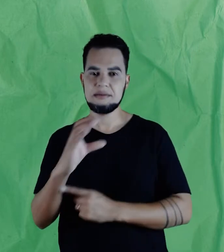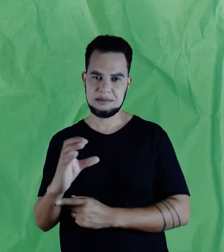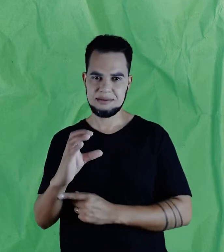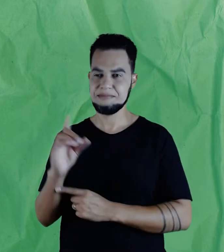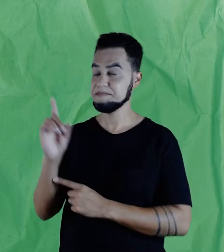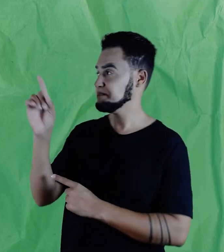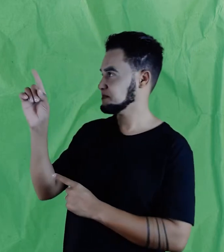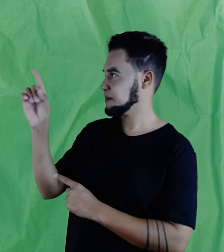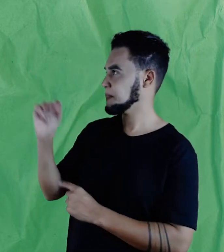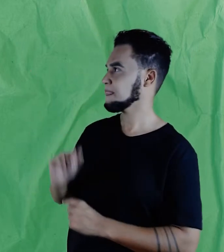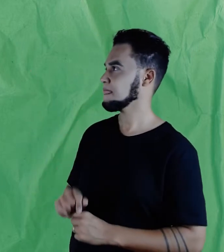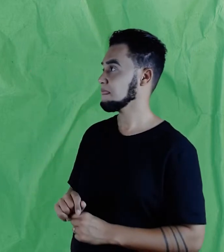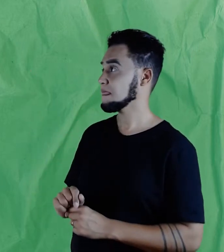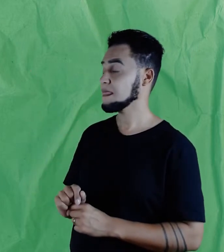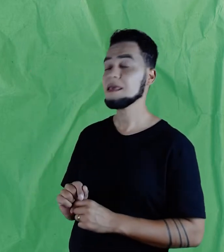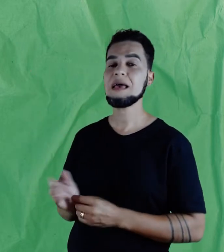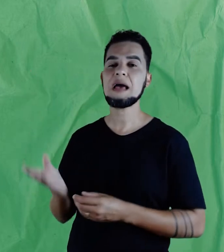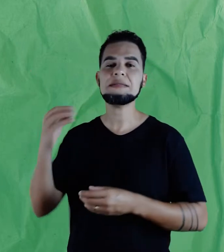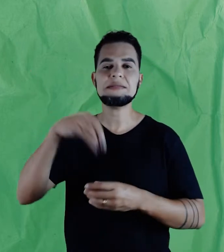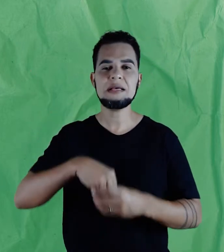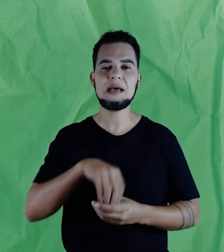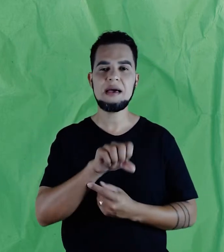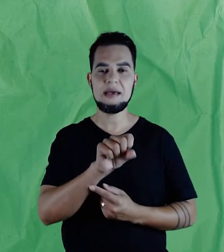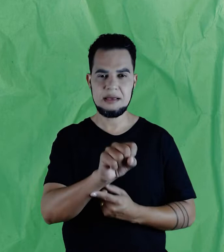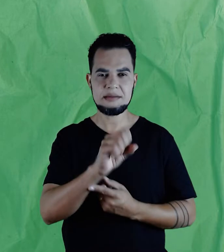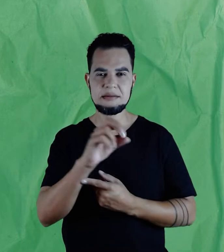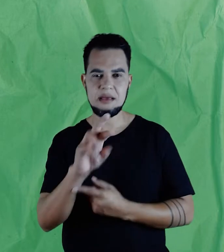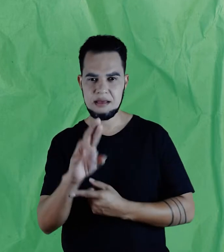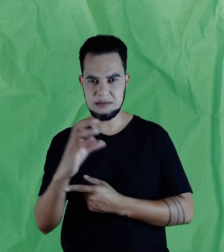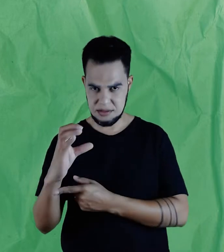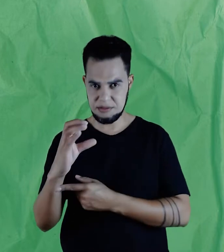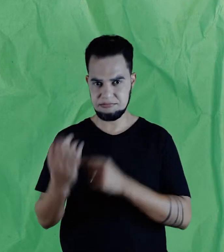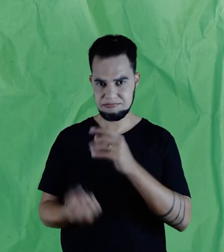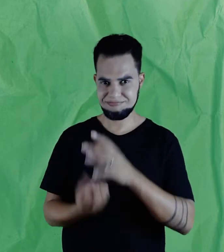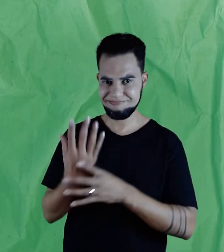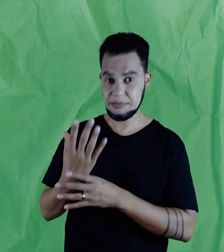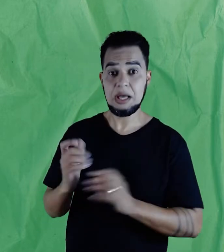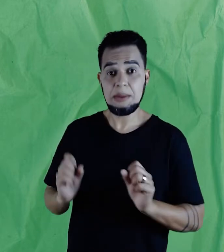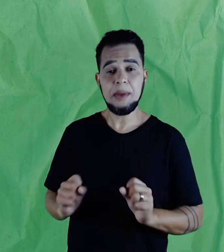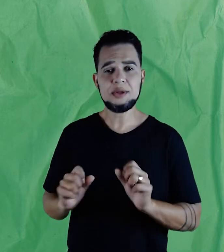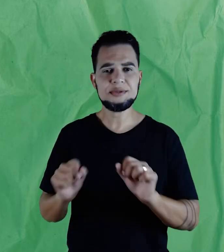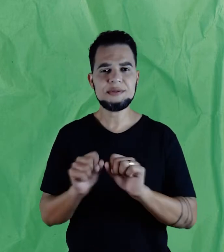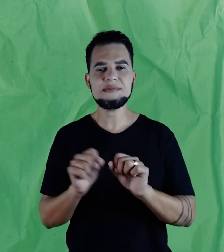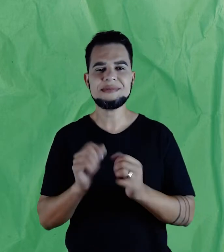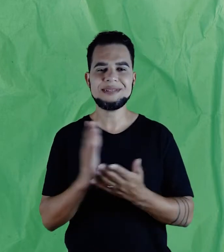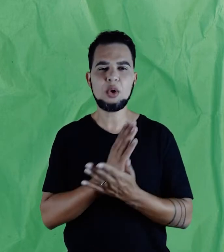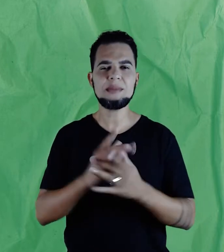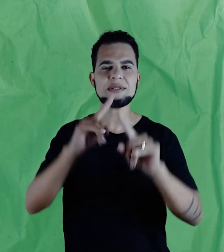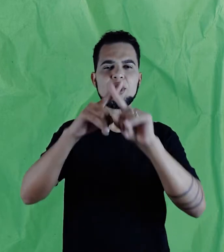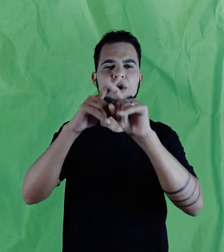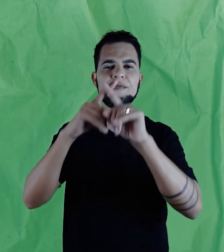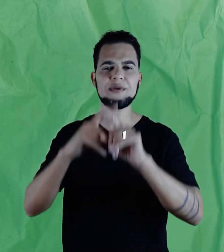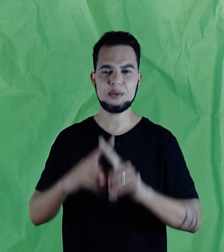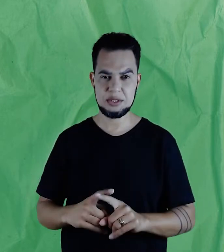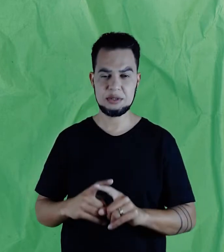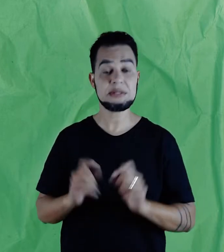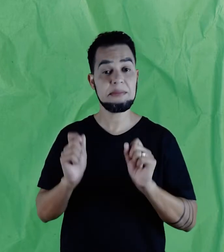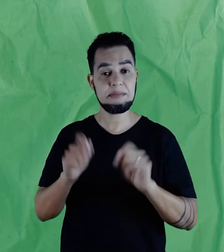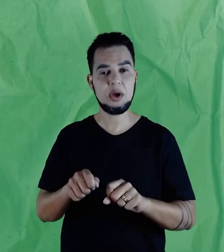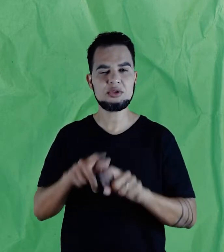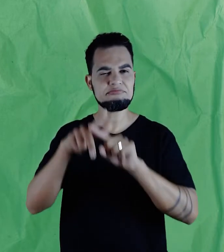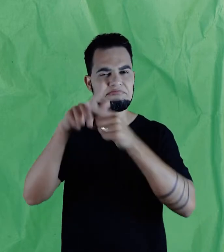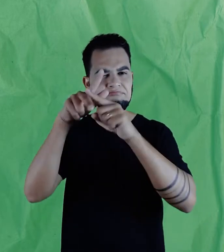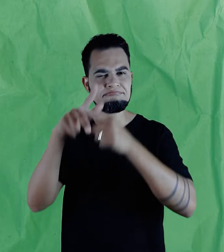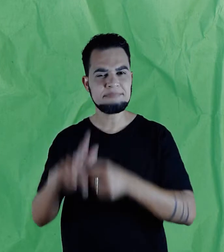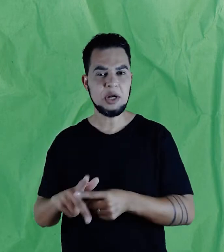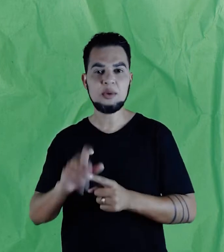source. Dentro dessa src, a gente pode estar fazendo algumas configurações ou criando algumas